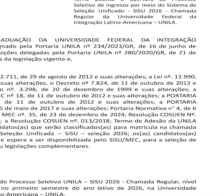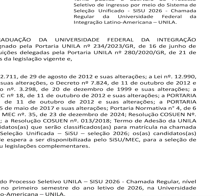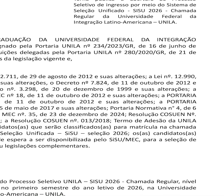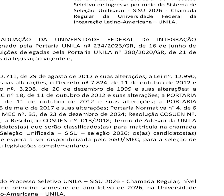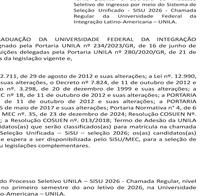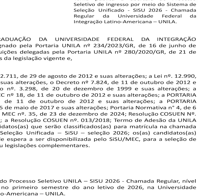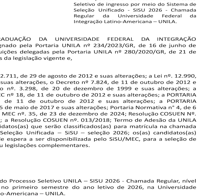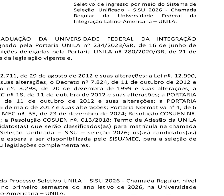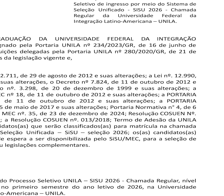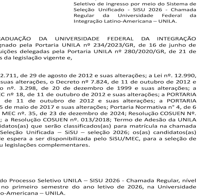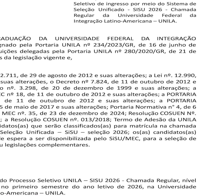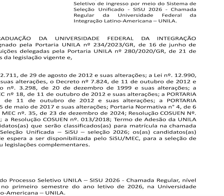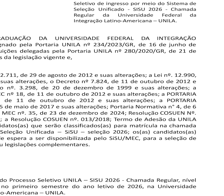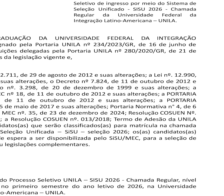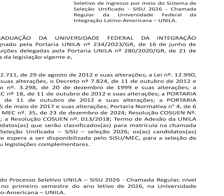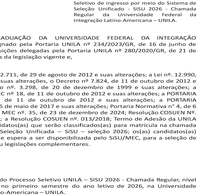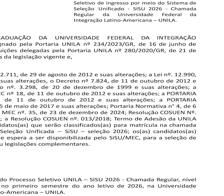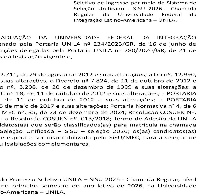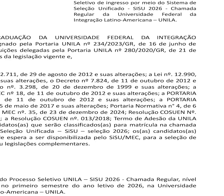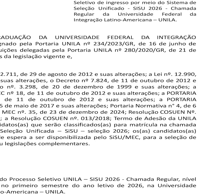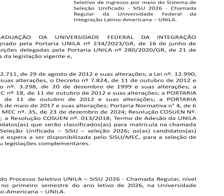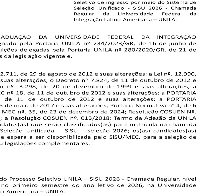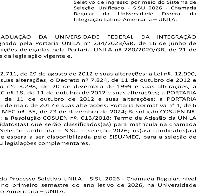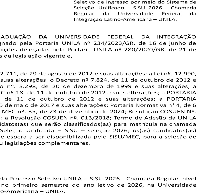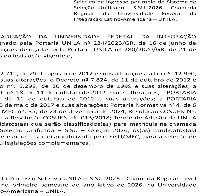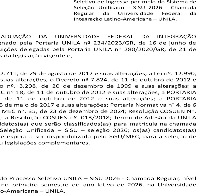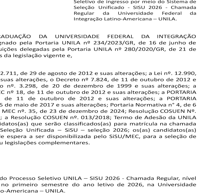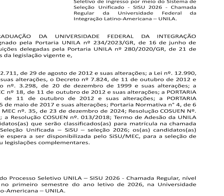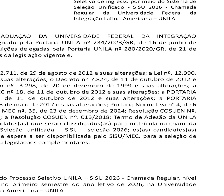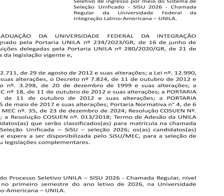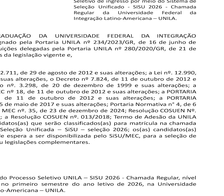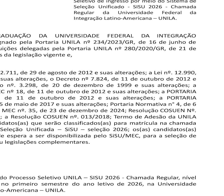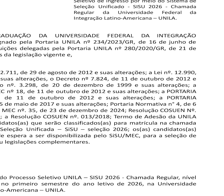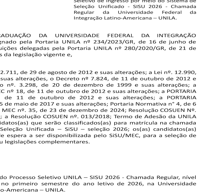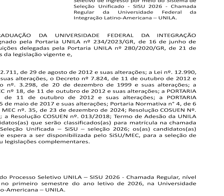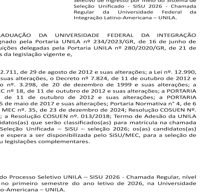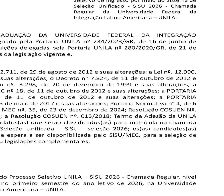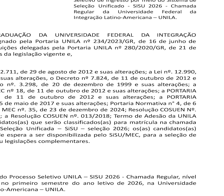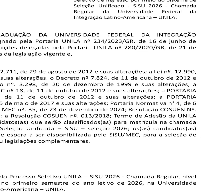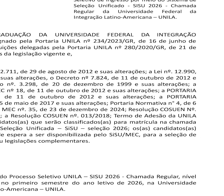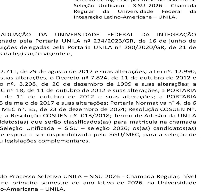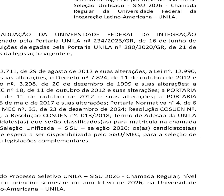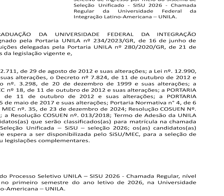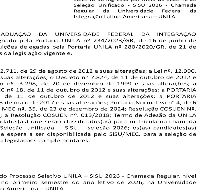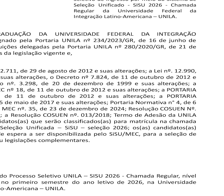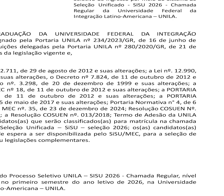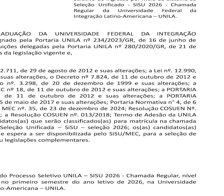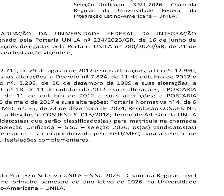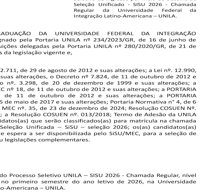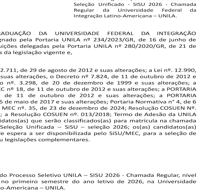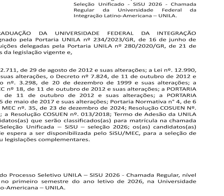de 2018, termo de adesão da UNILA ao SISU 2026, os candidatos que